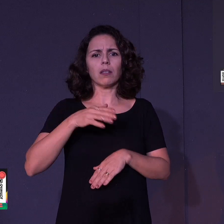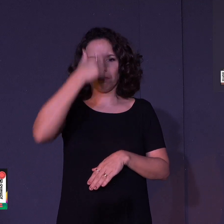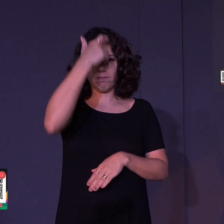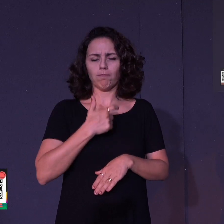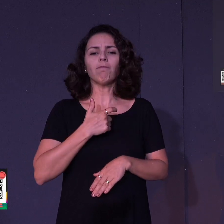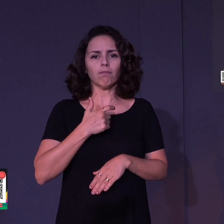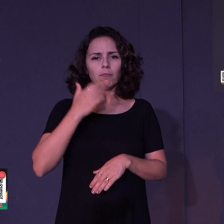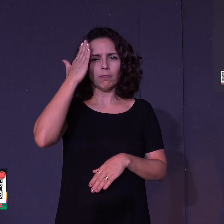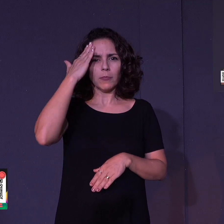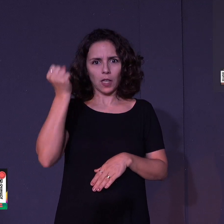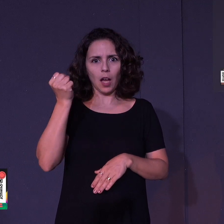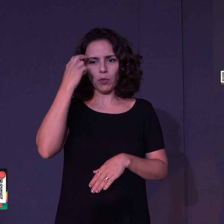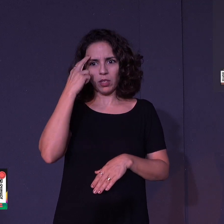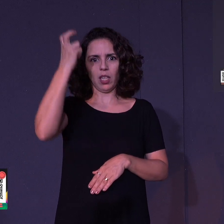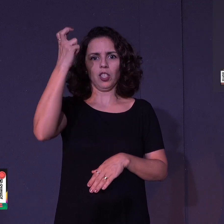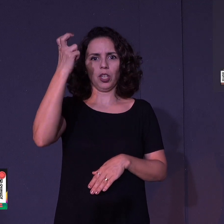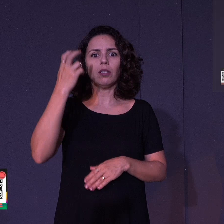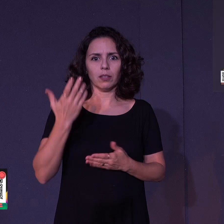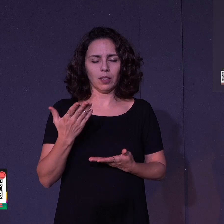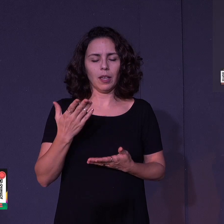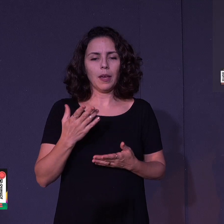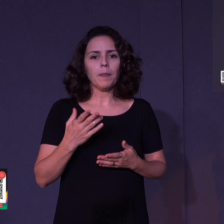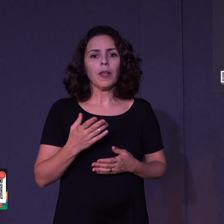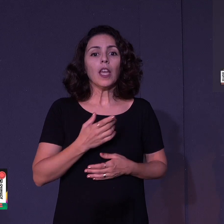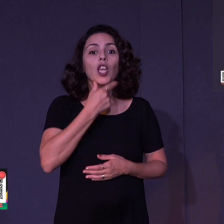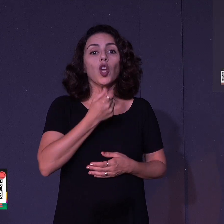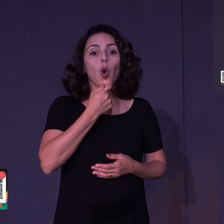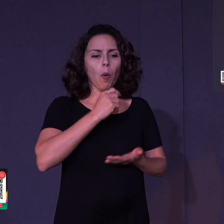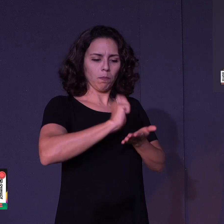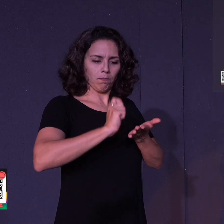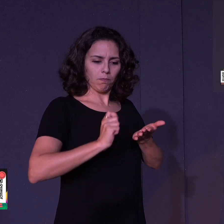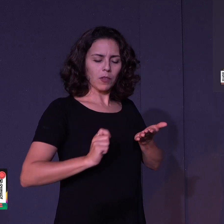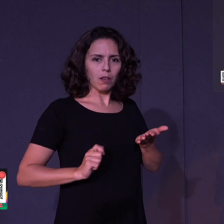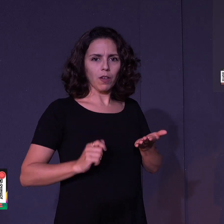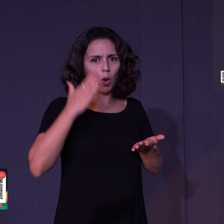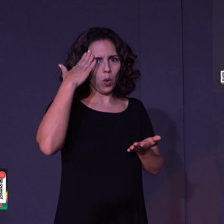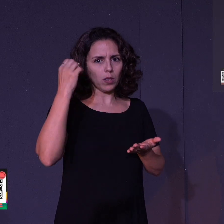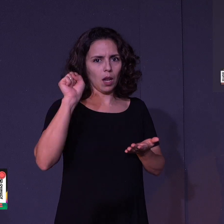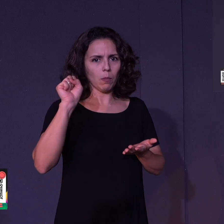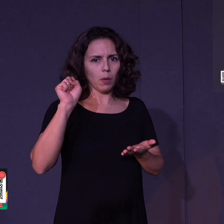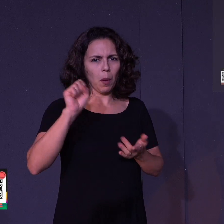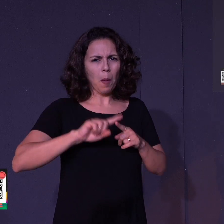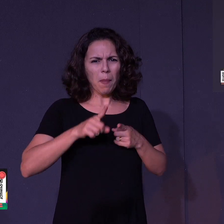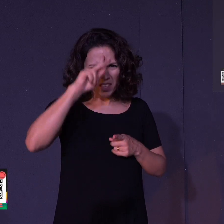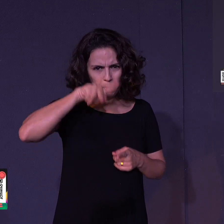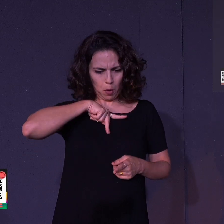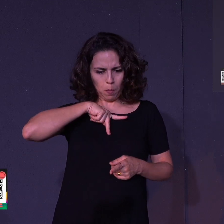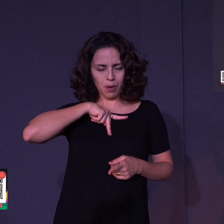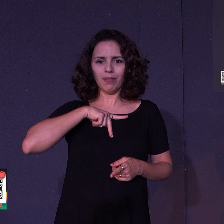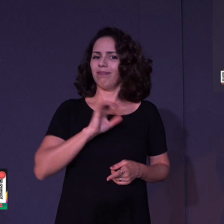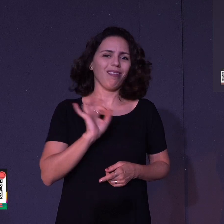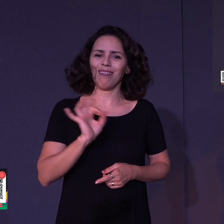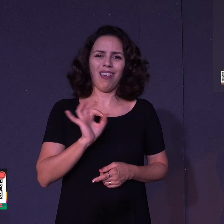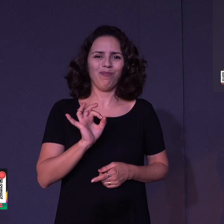ainda que Deus tenha feito isso, as palavras que foram escritas por Salomão não são palavras de sabedoria humana, são palavras